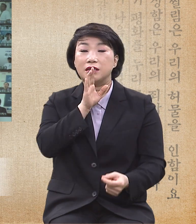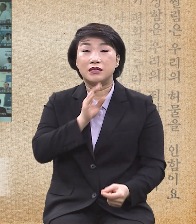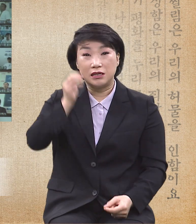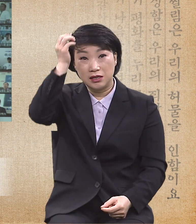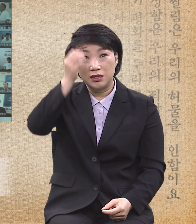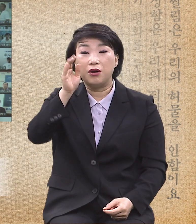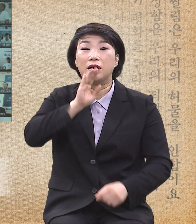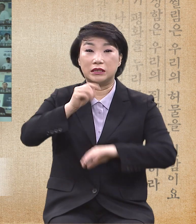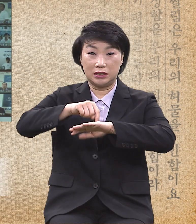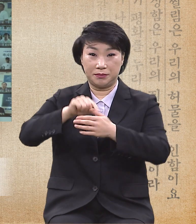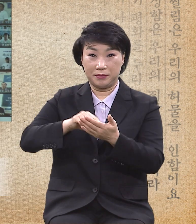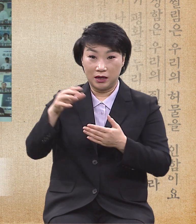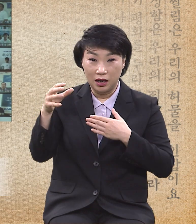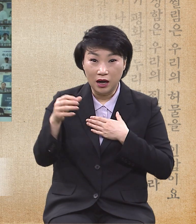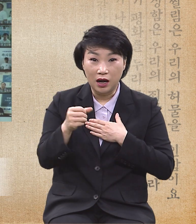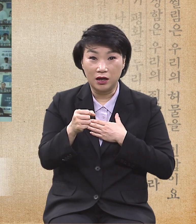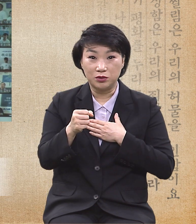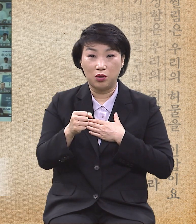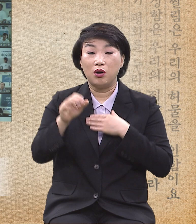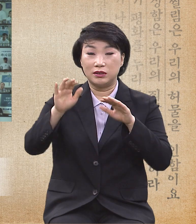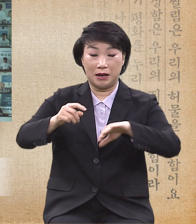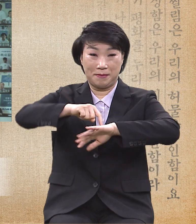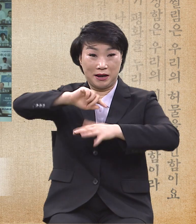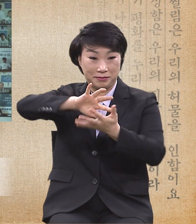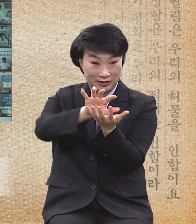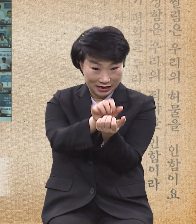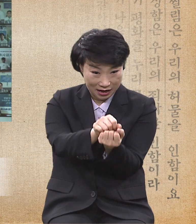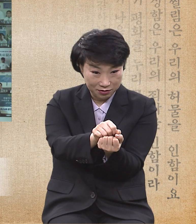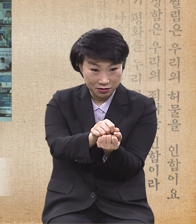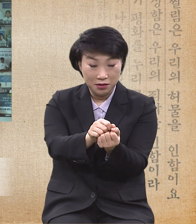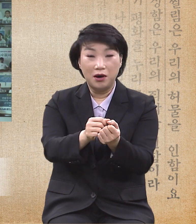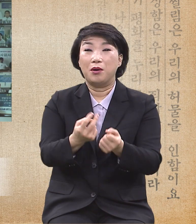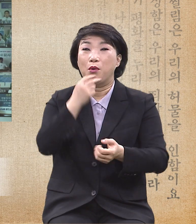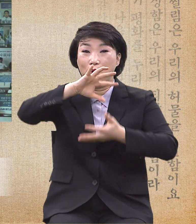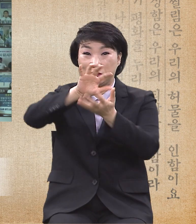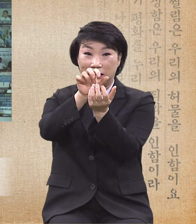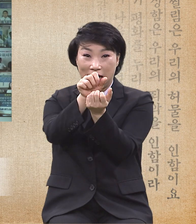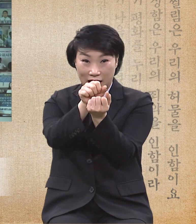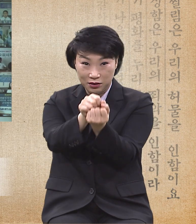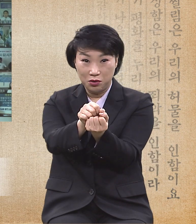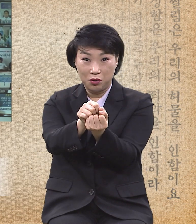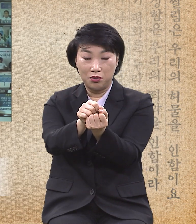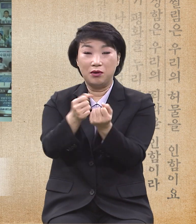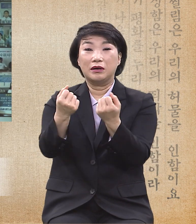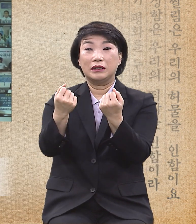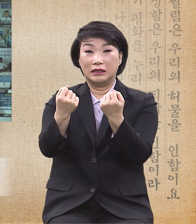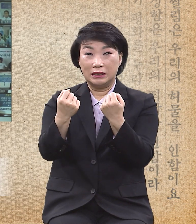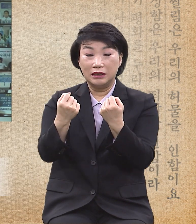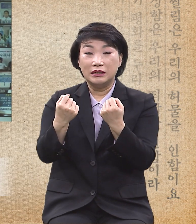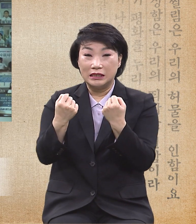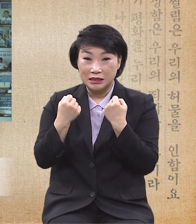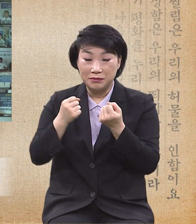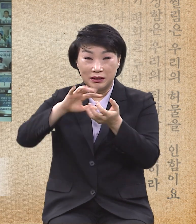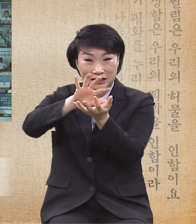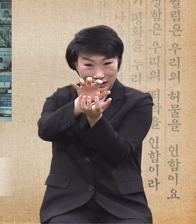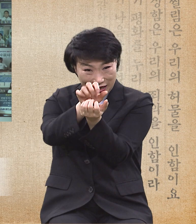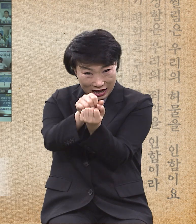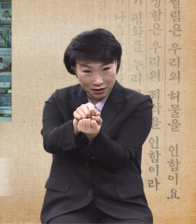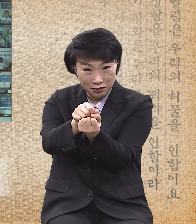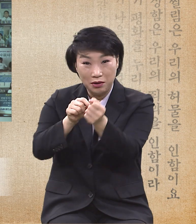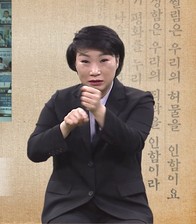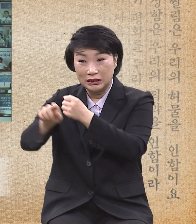신령과 진정, 마음을 다하고 목숨을 다하고